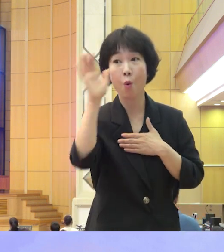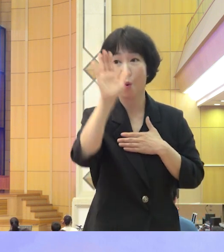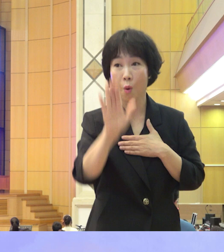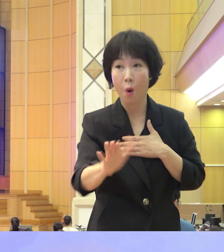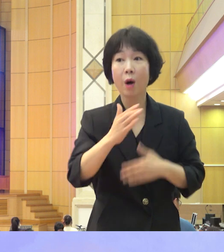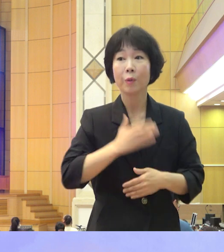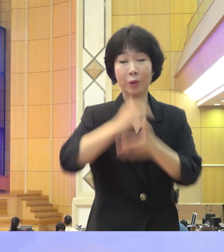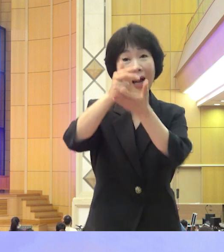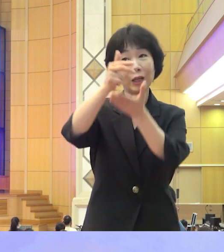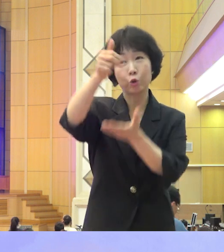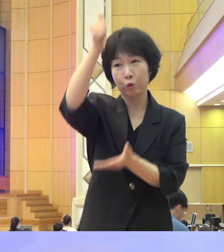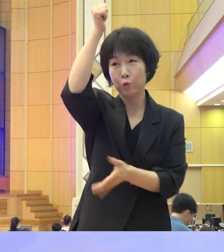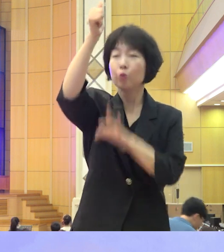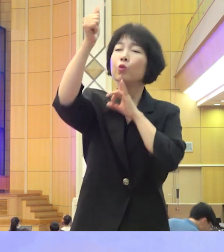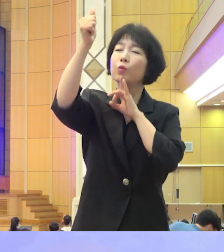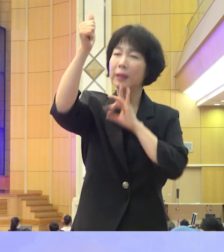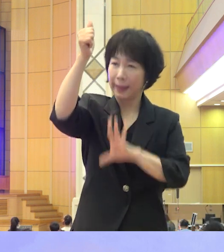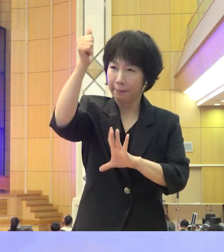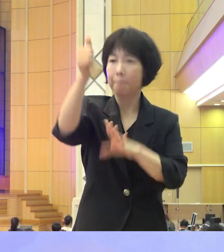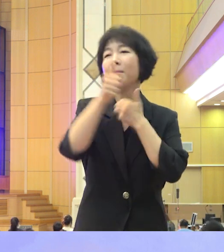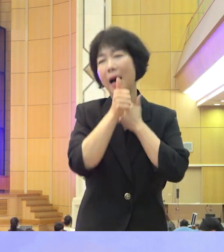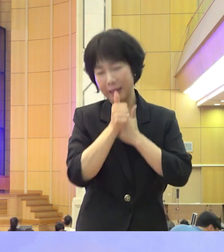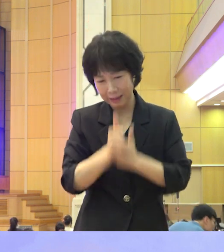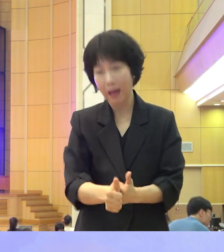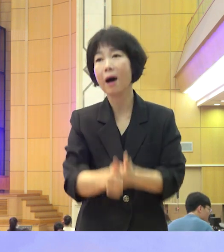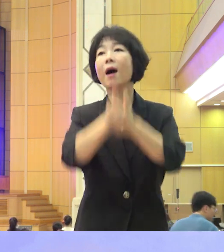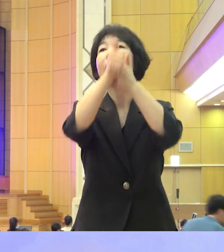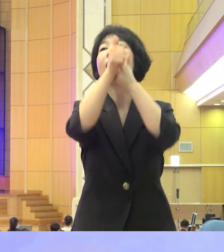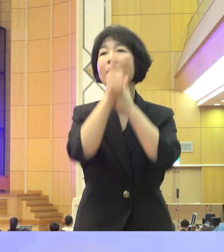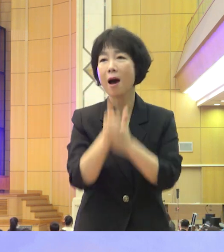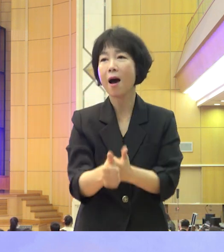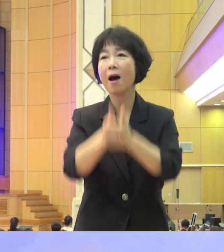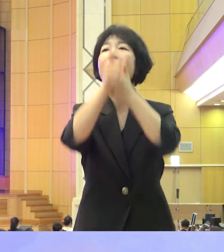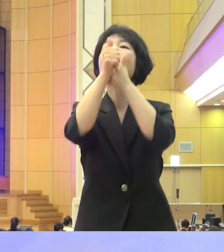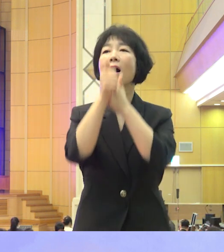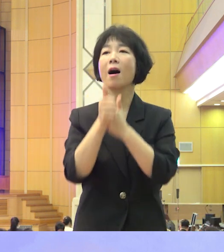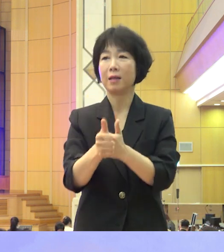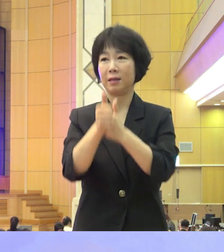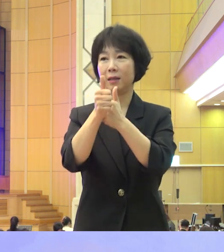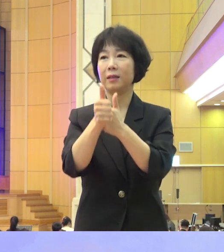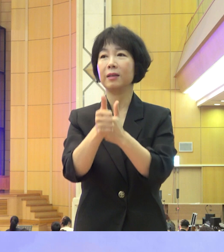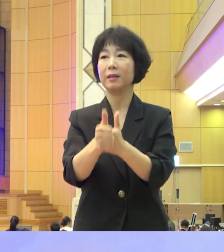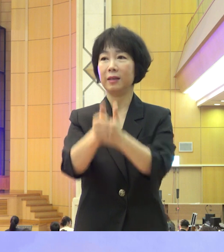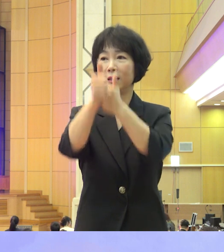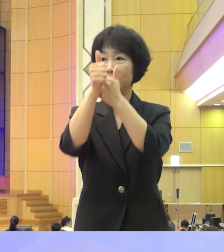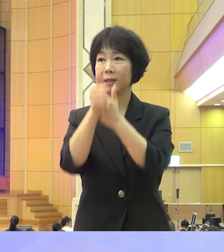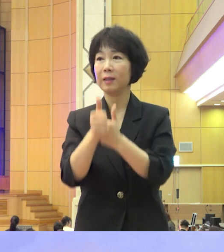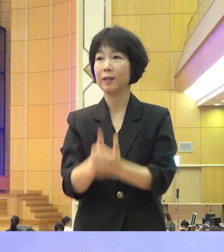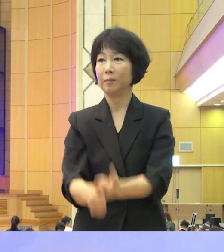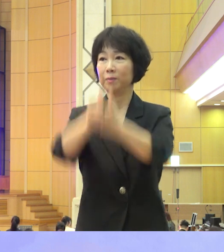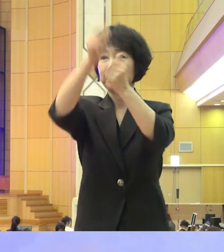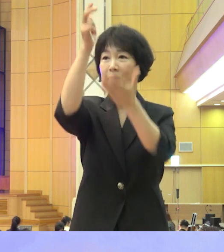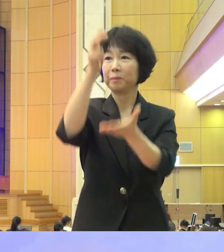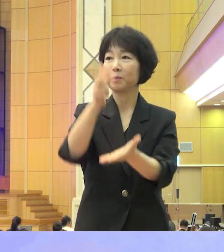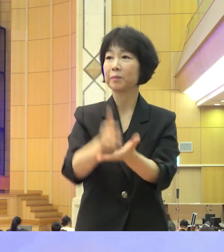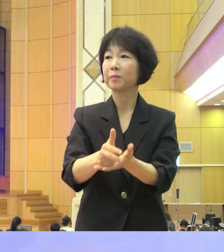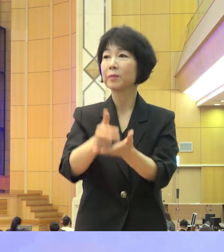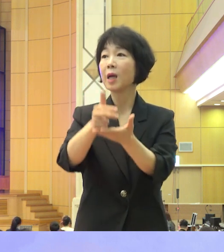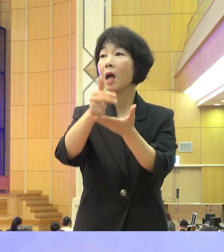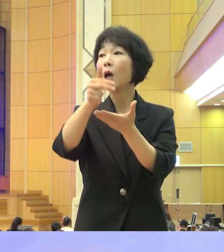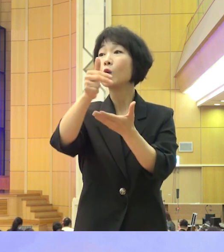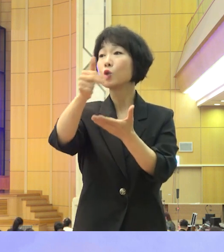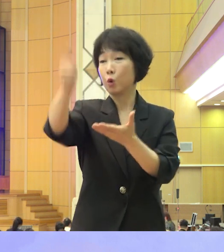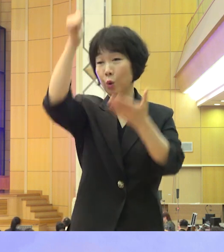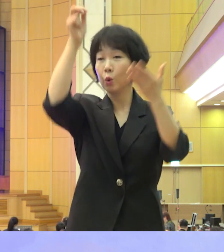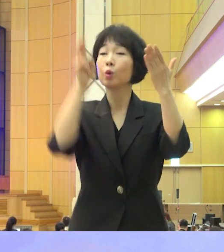험해도 나 주님만 성도님들의 목소리로만 주님을 찬송하면서